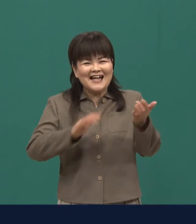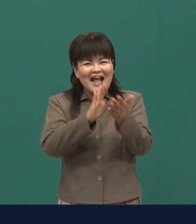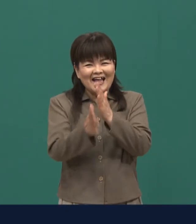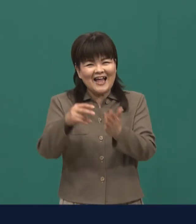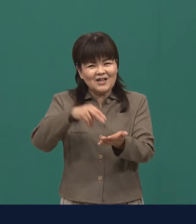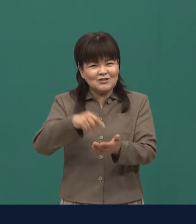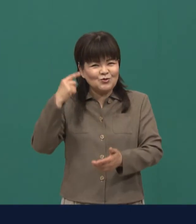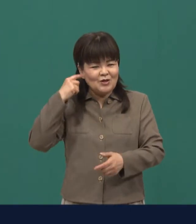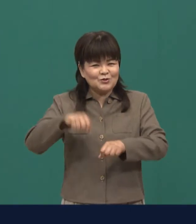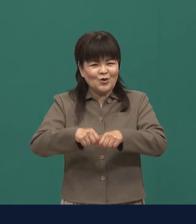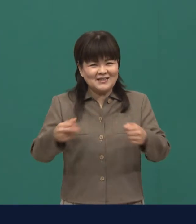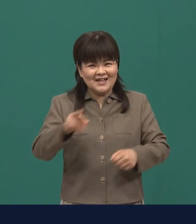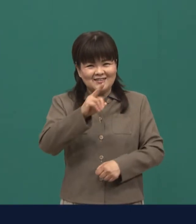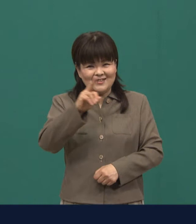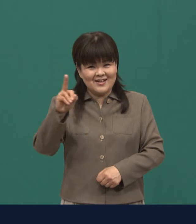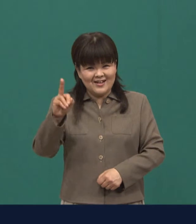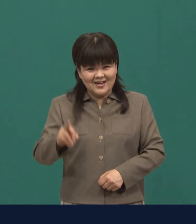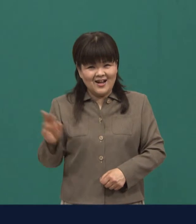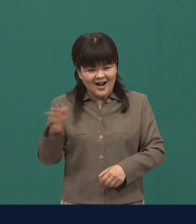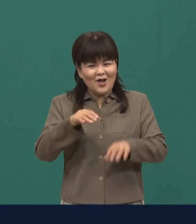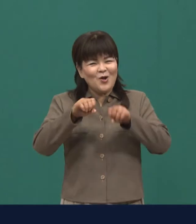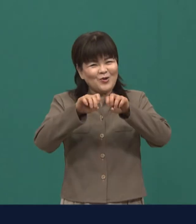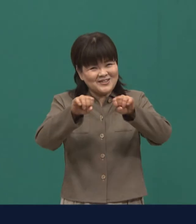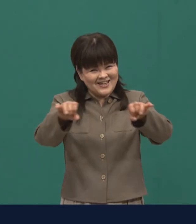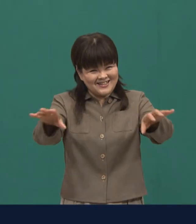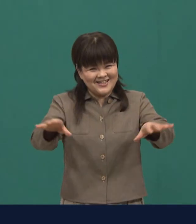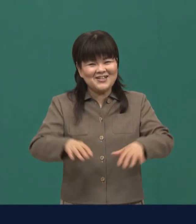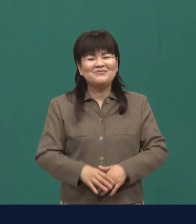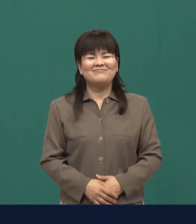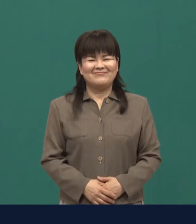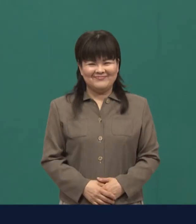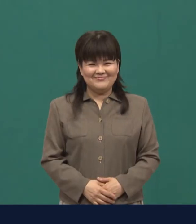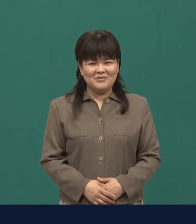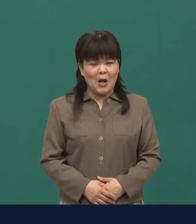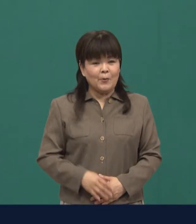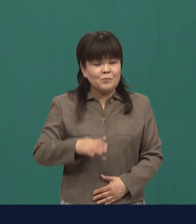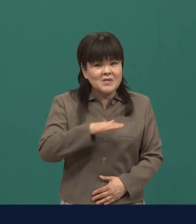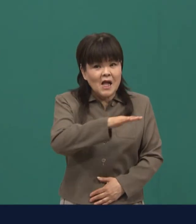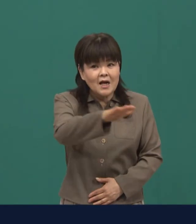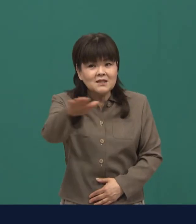続いて、滋賀県立聴覚障害者センターからのお知らせです。